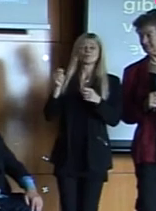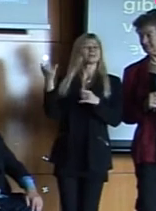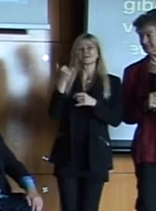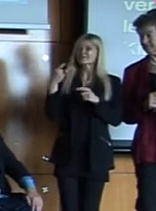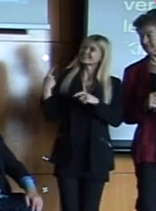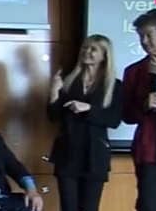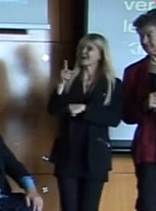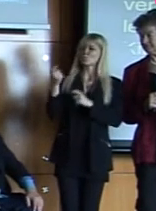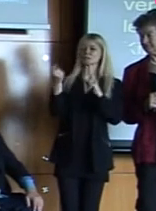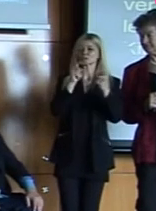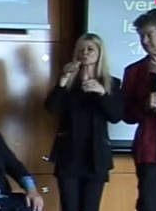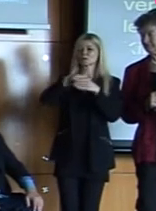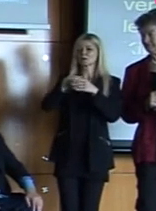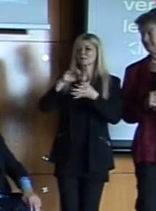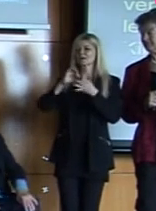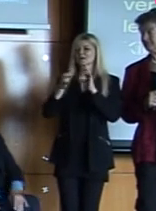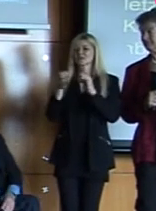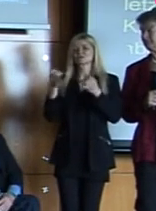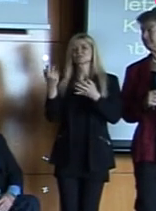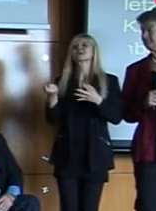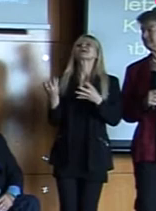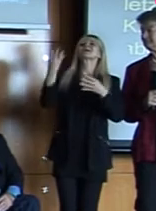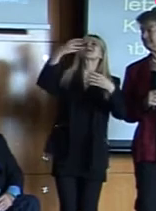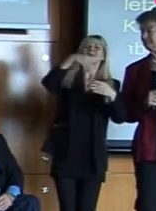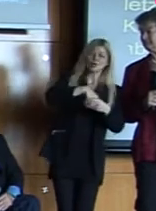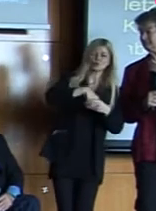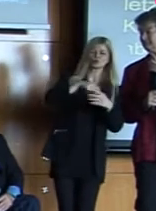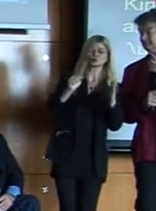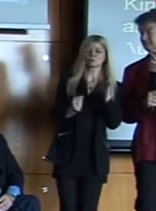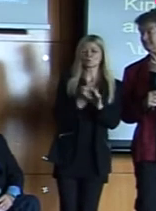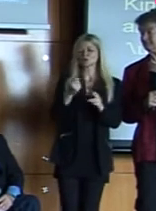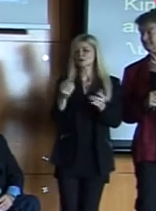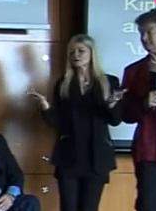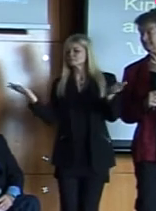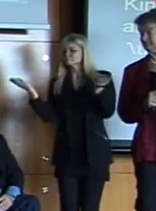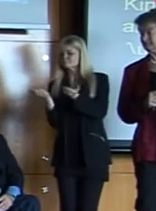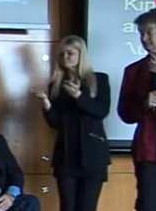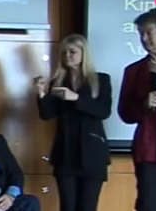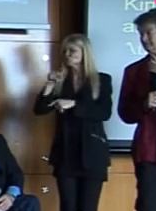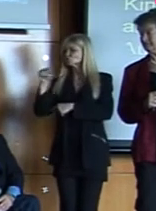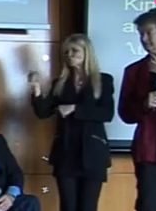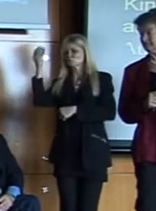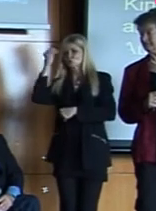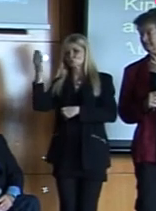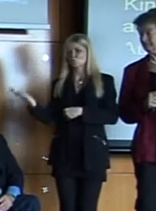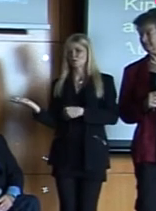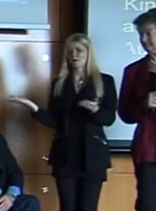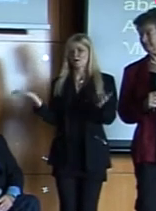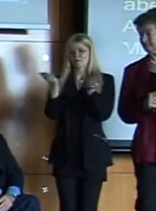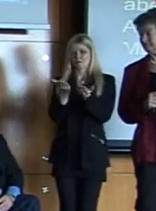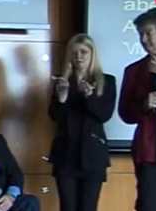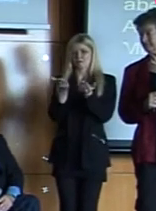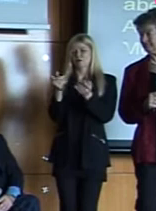in Kärnten, über Inklusionsmodell versus einer Sonderschule beziehungsweise der